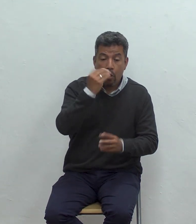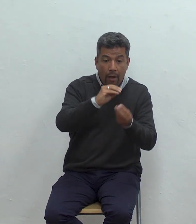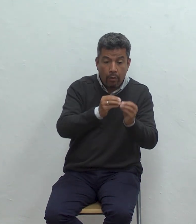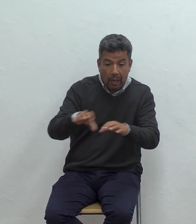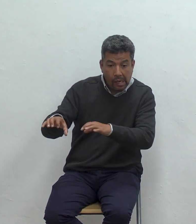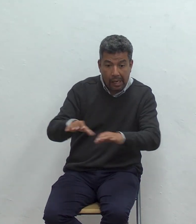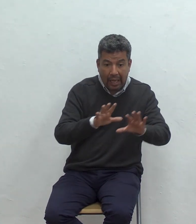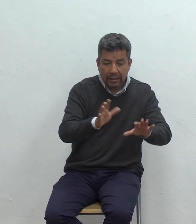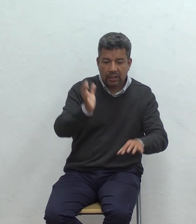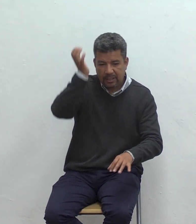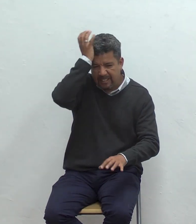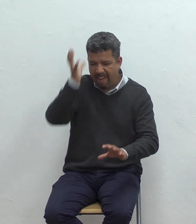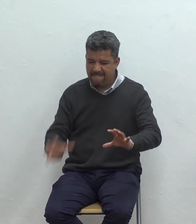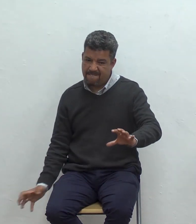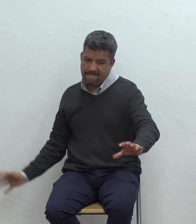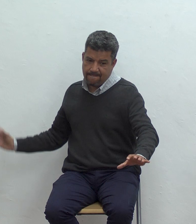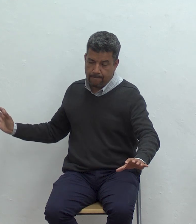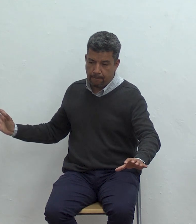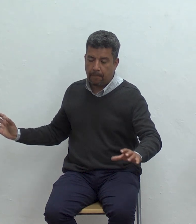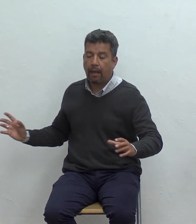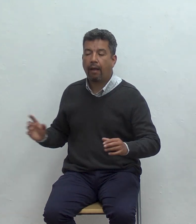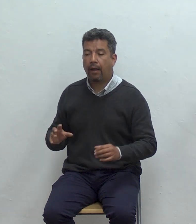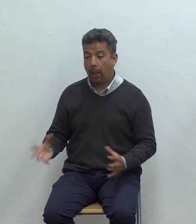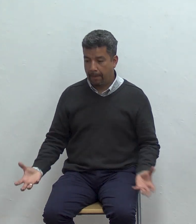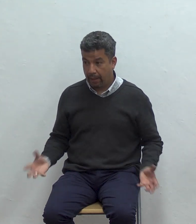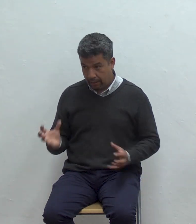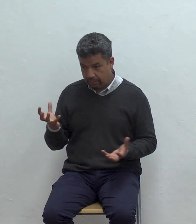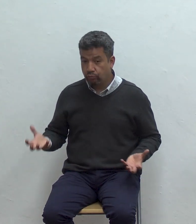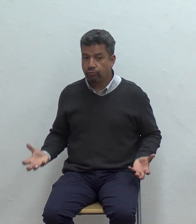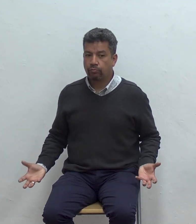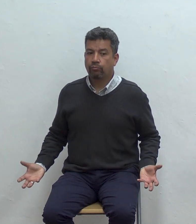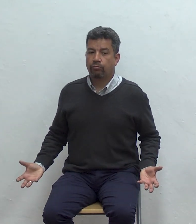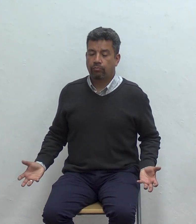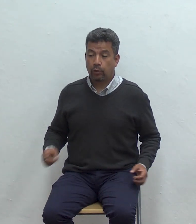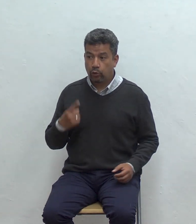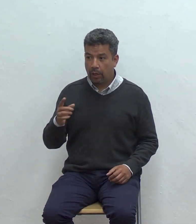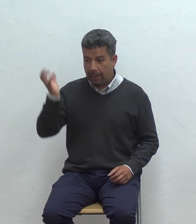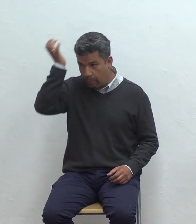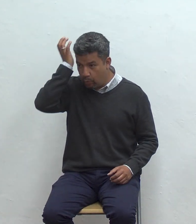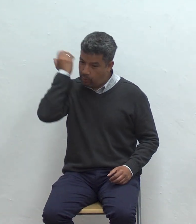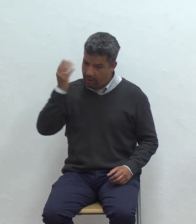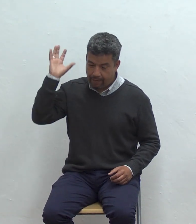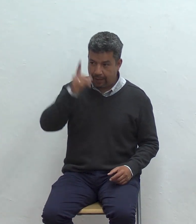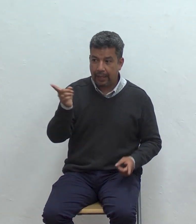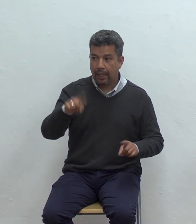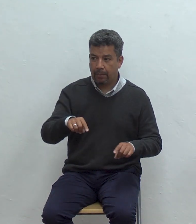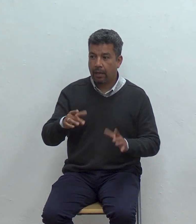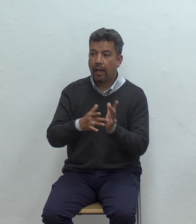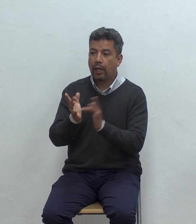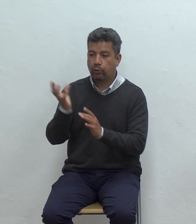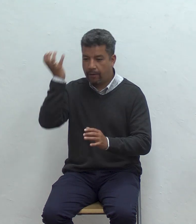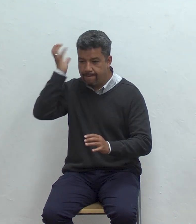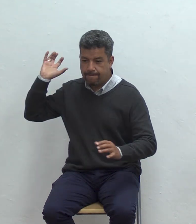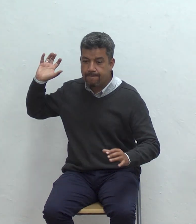que apedrear. Y ellos ya traen las piedras, ojo, no solamente para apedrear a la mujer, también van a apedrear a